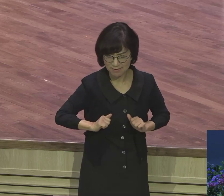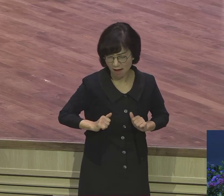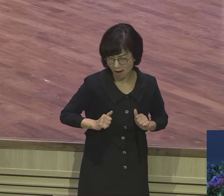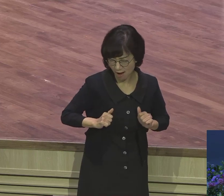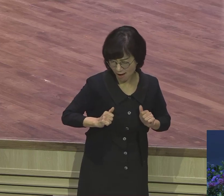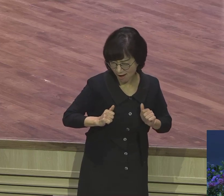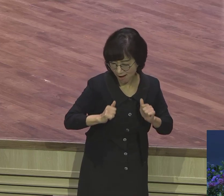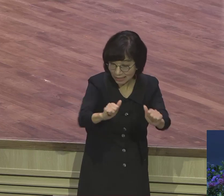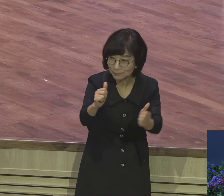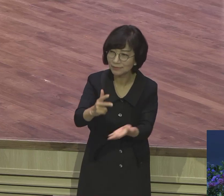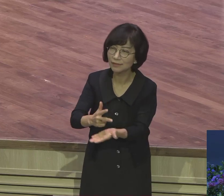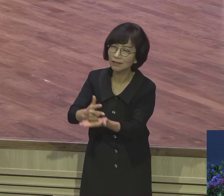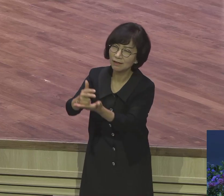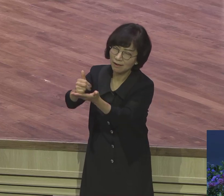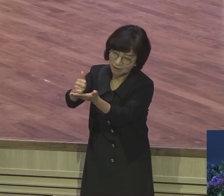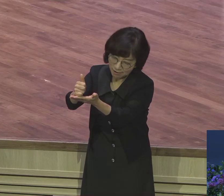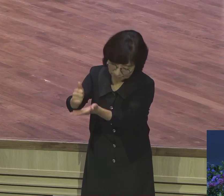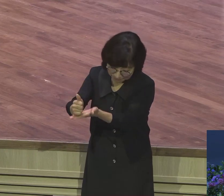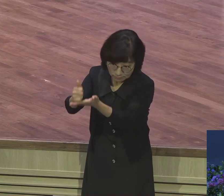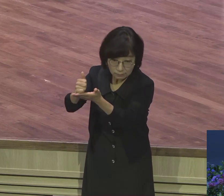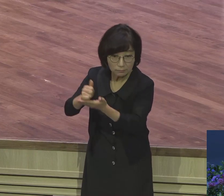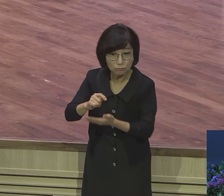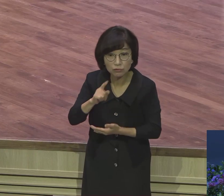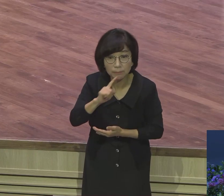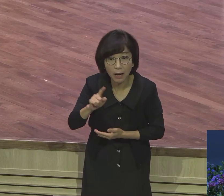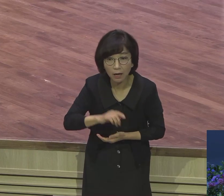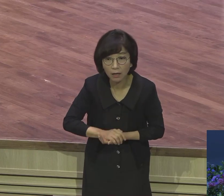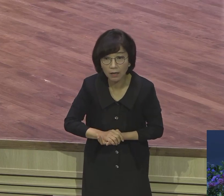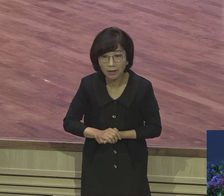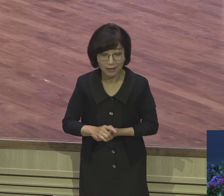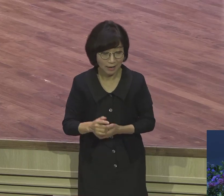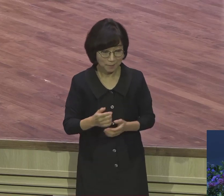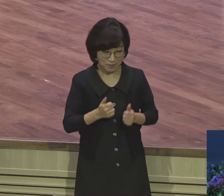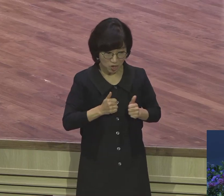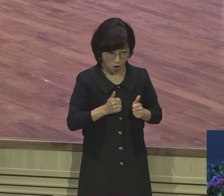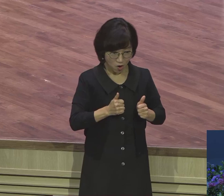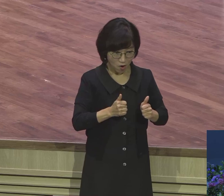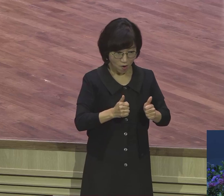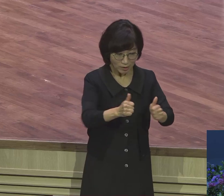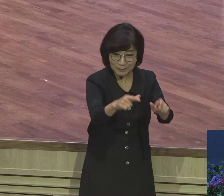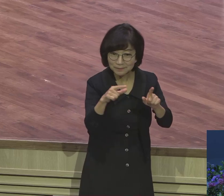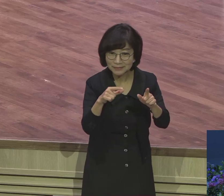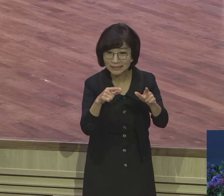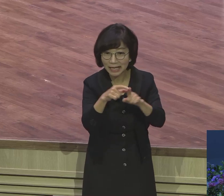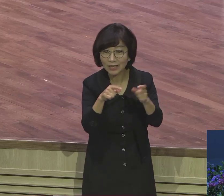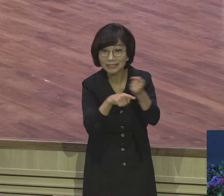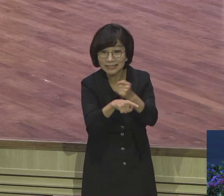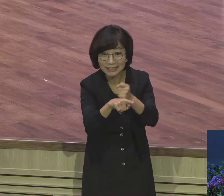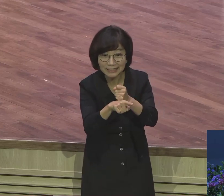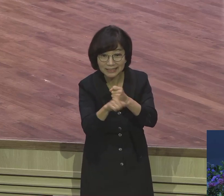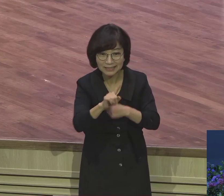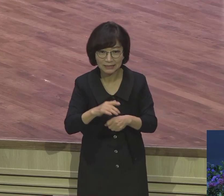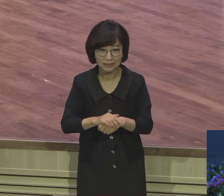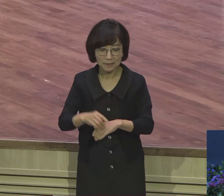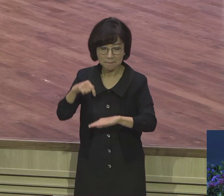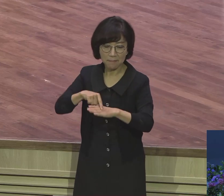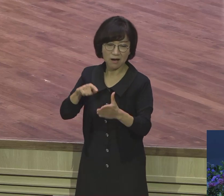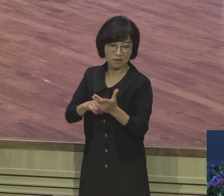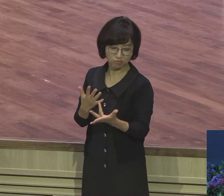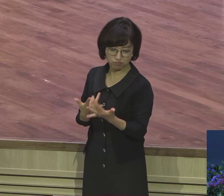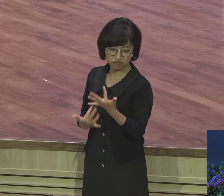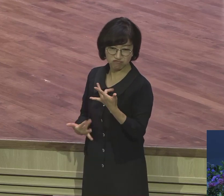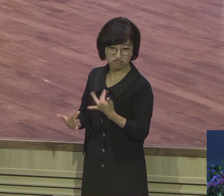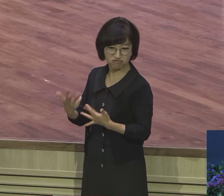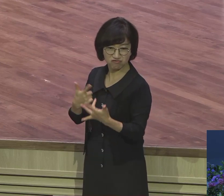이렇게 말했는데요. 이 말은 가슴에 불을 안고 라는 원대지 가슴에 불을 안고 쉽게 말해서 뭡니까